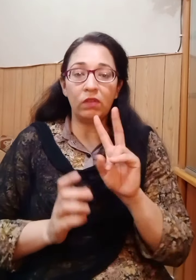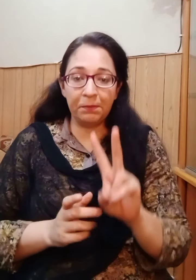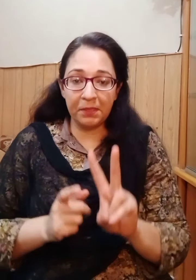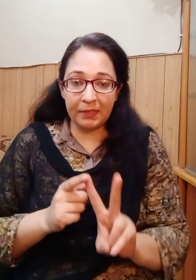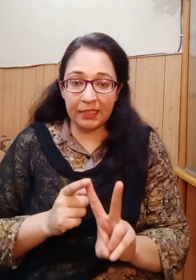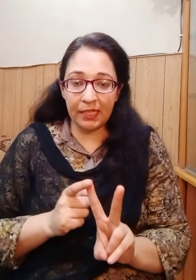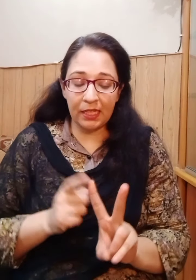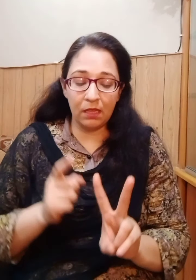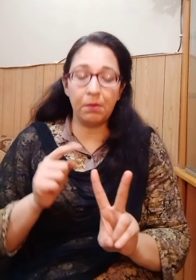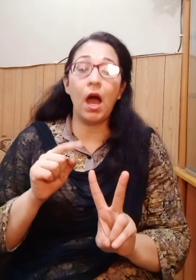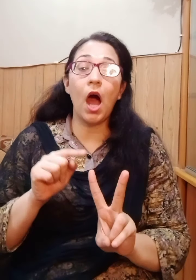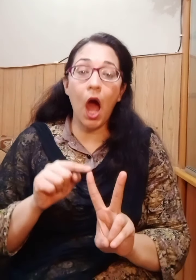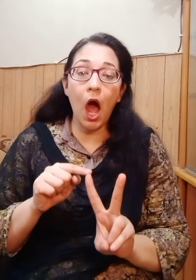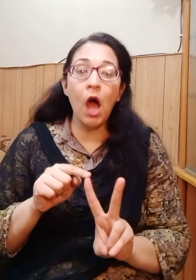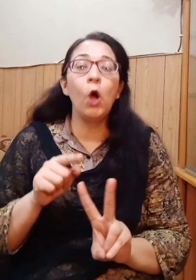सब्सक्राइब गांव